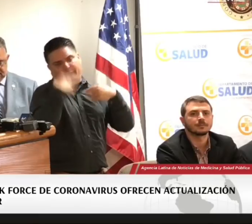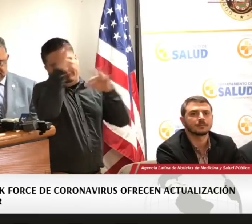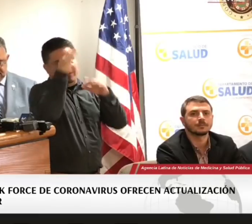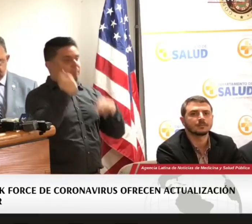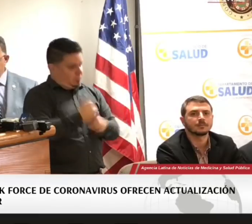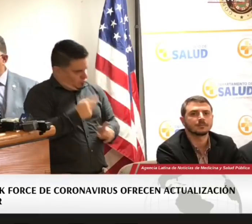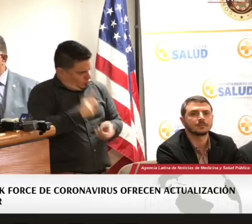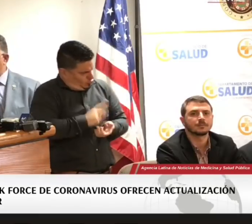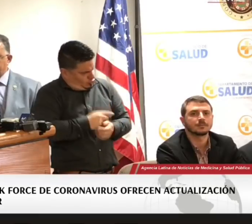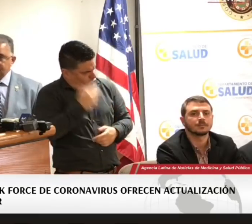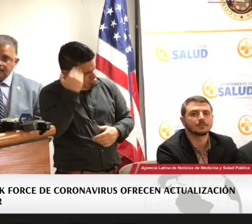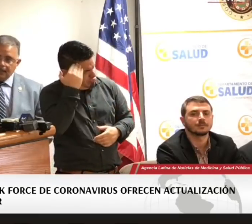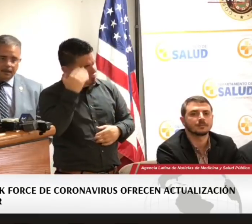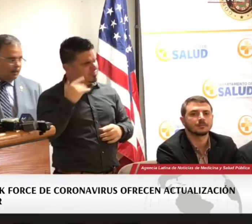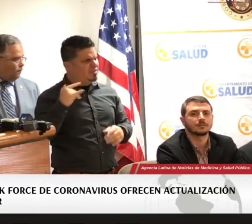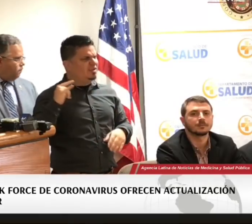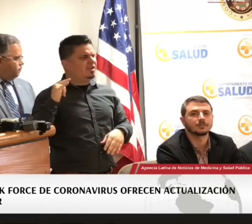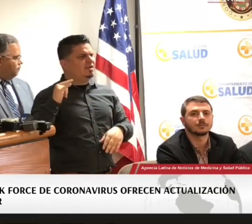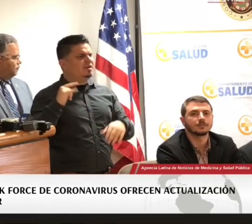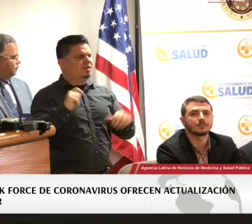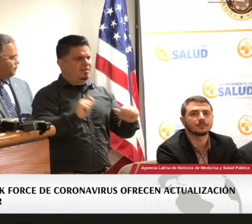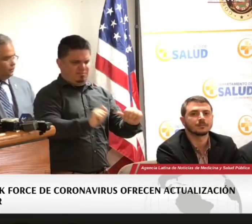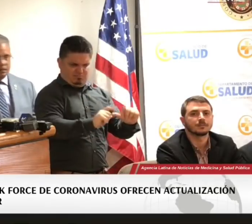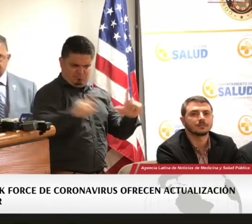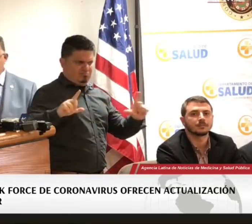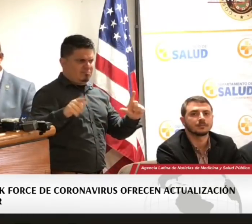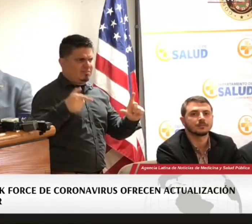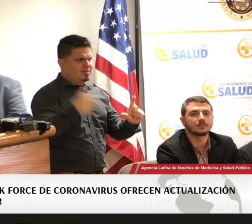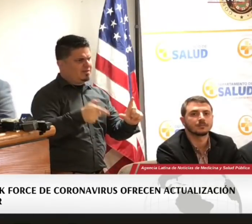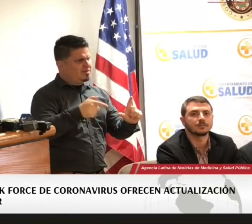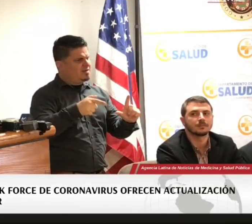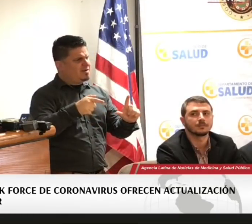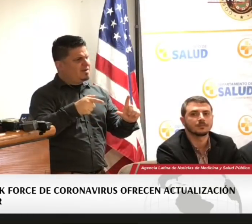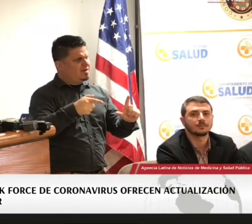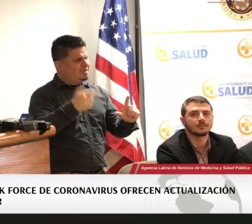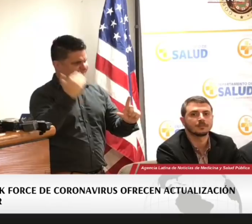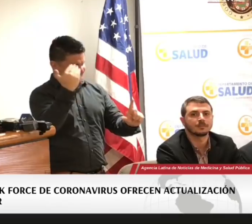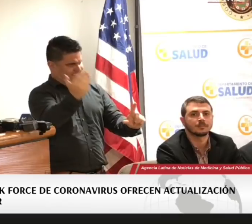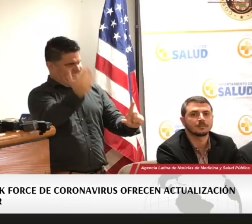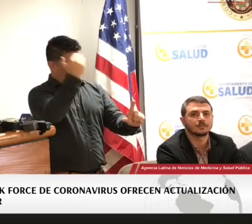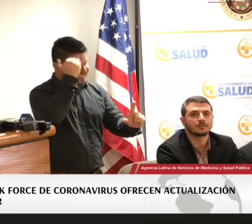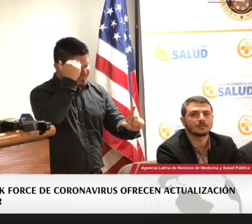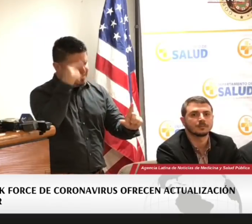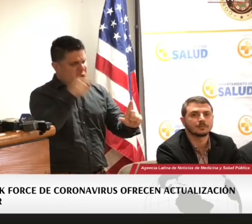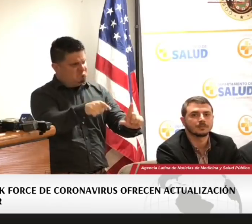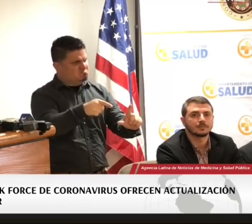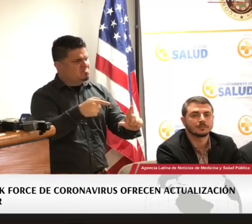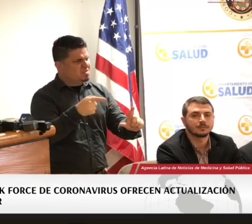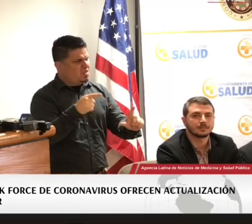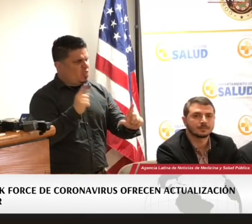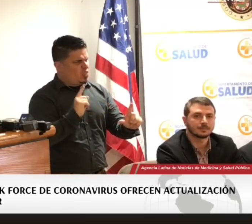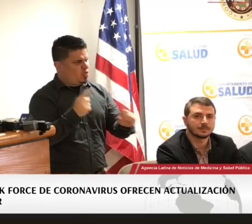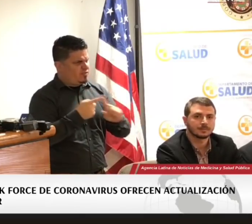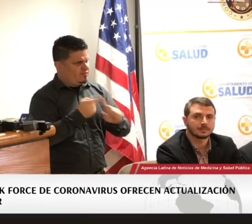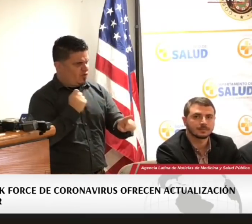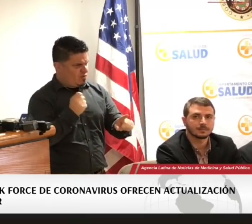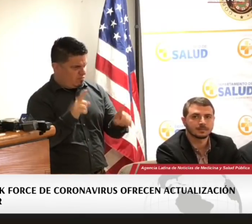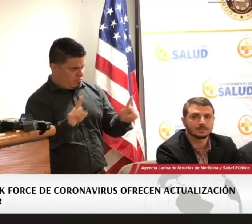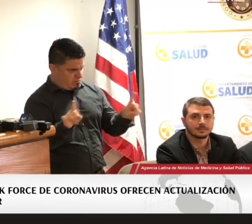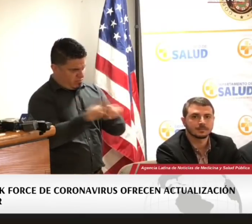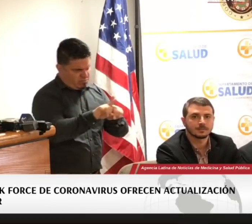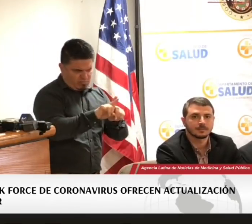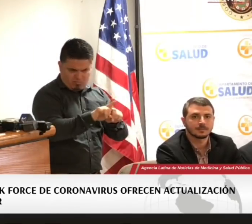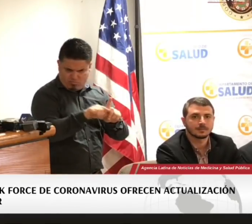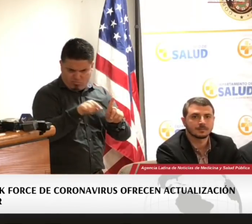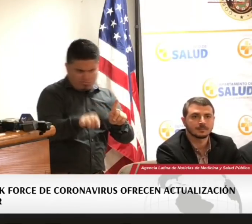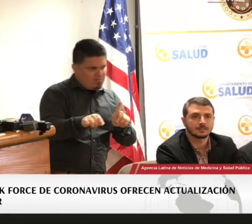pueblo la foto del individuo? Para que el pueblo se sepa y dice, ¿dónde estuve? A lo mejor estuvo al lado mío, a lo mejor estaba quedándose